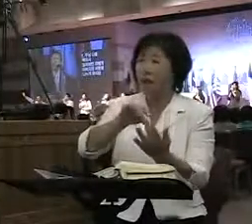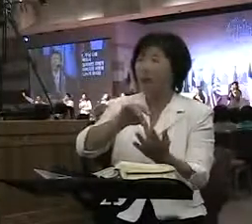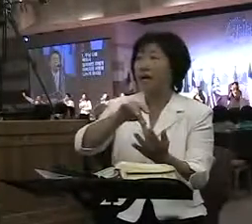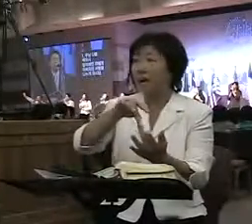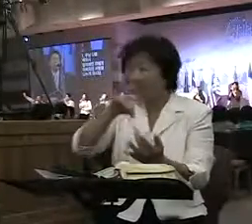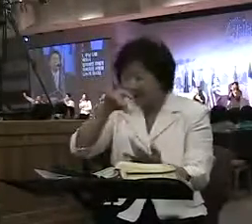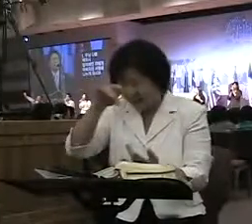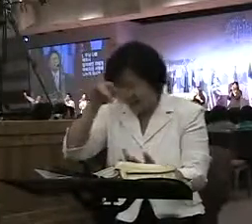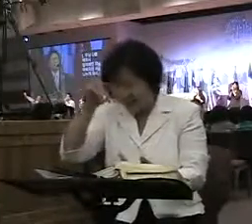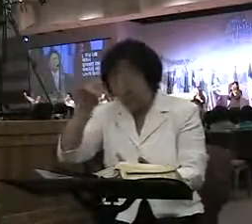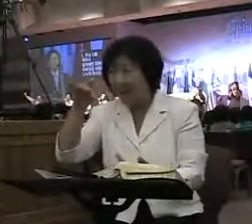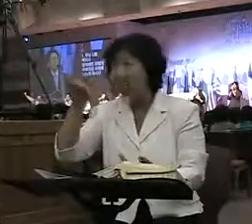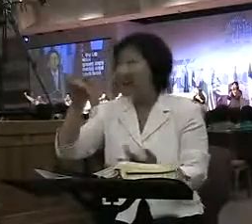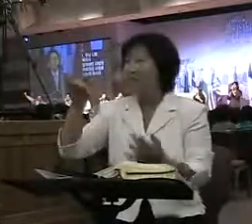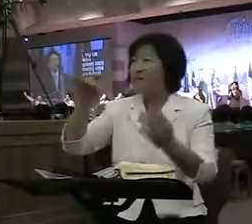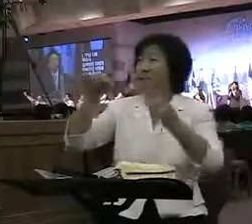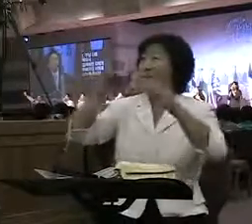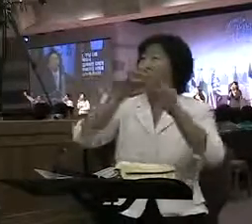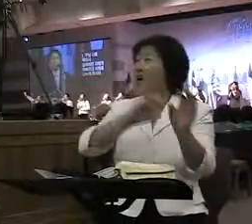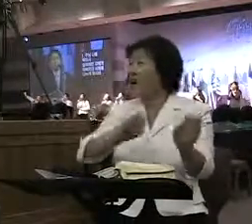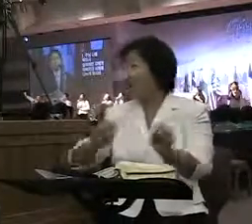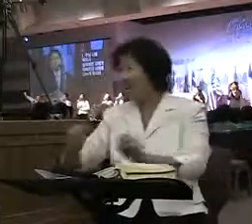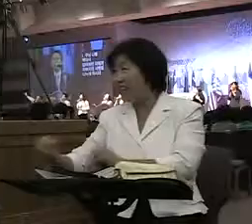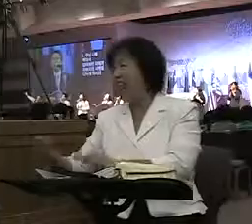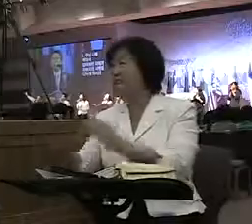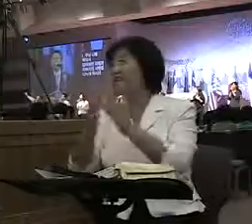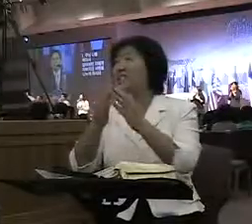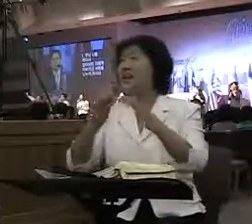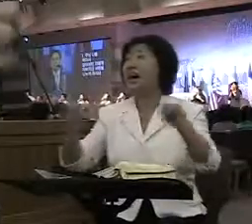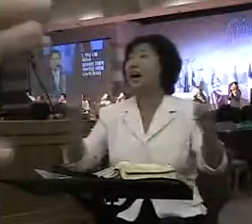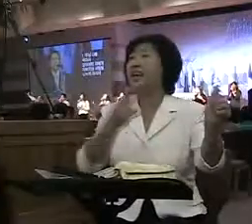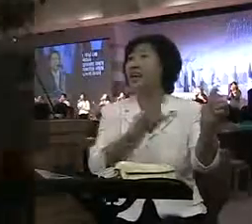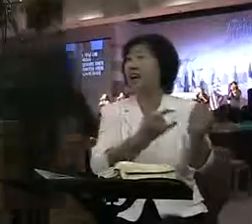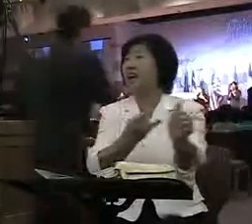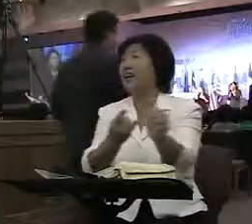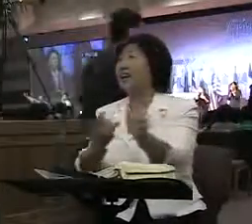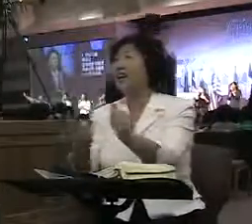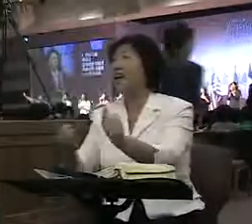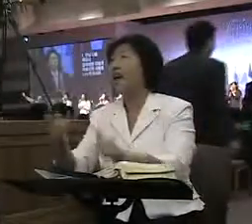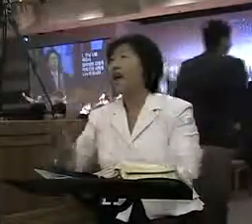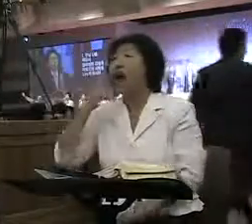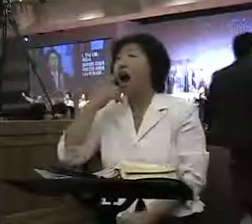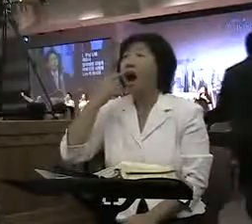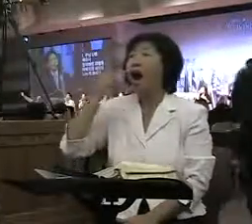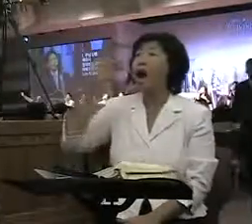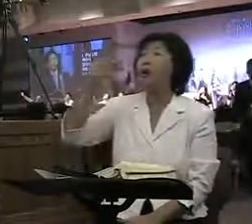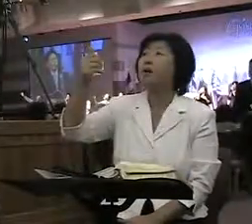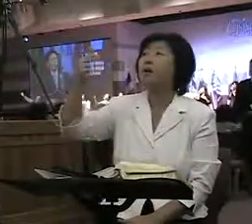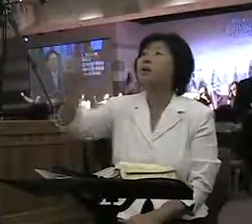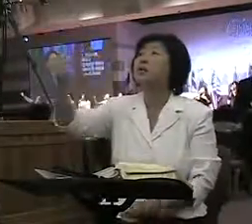나를 택하사 잃어버린 자에게